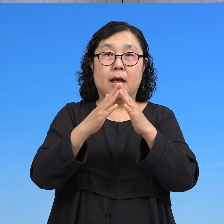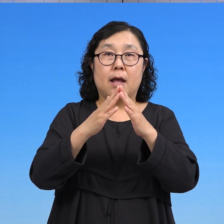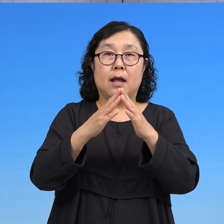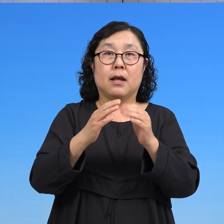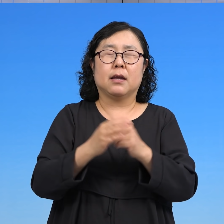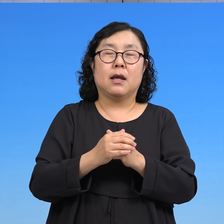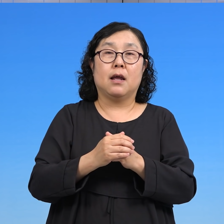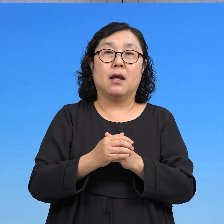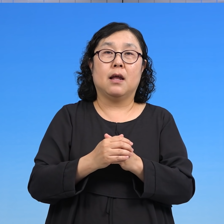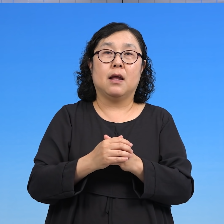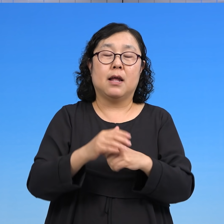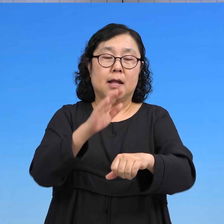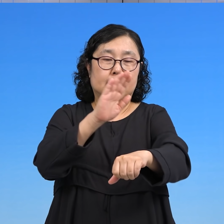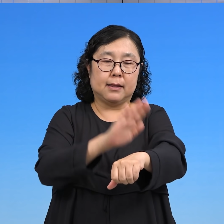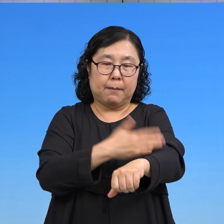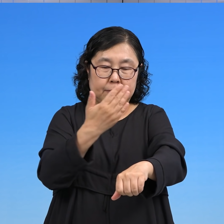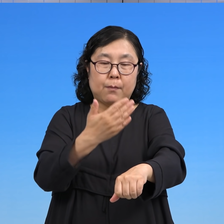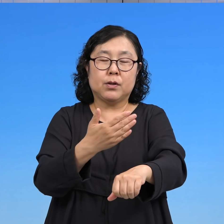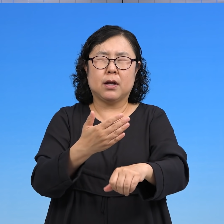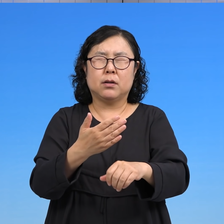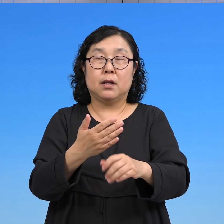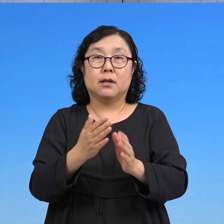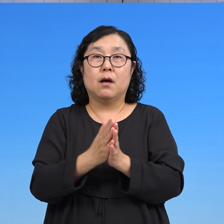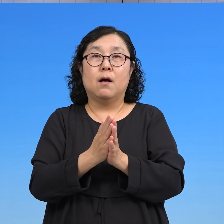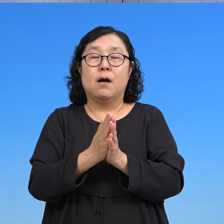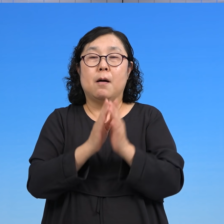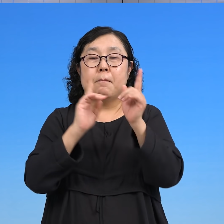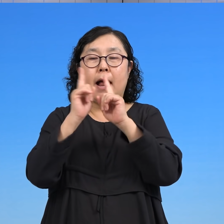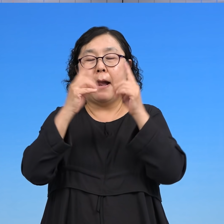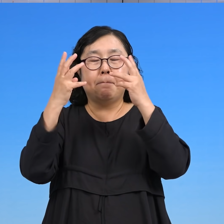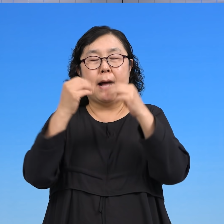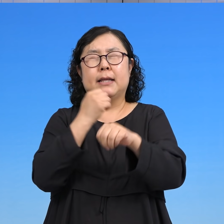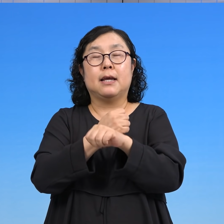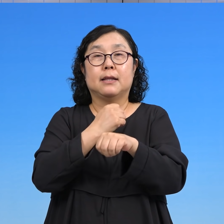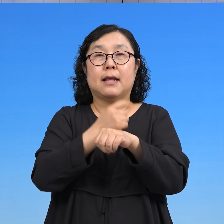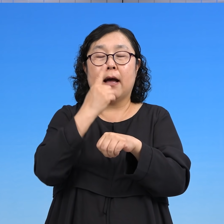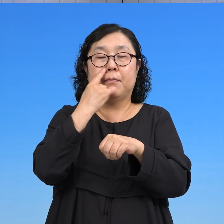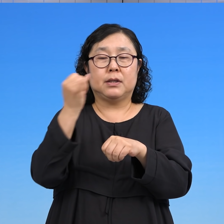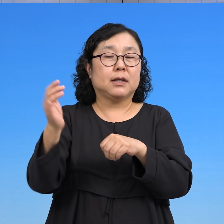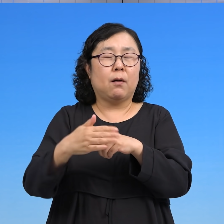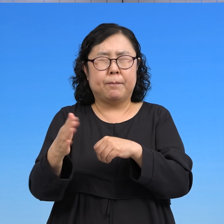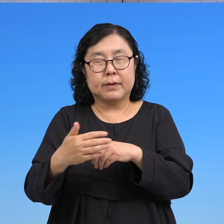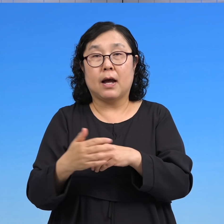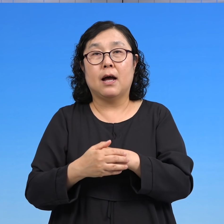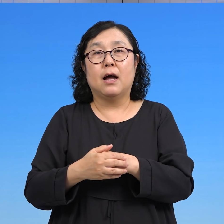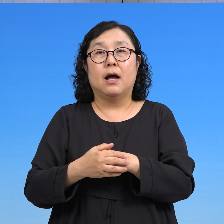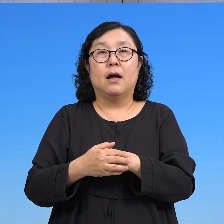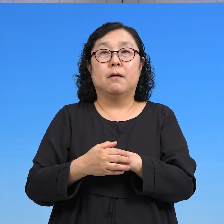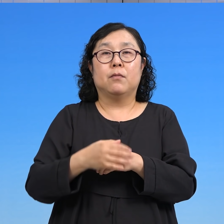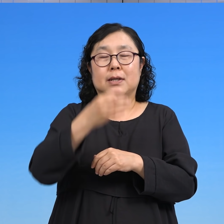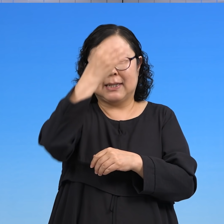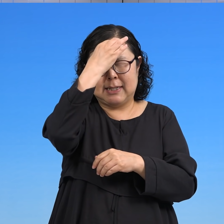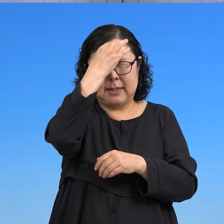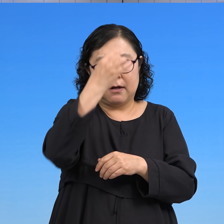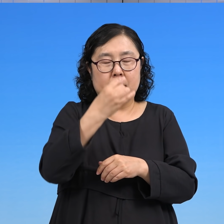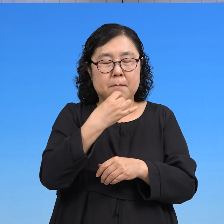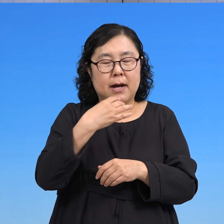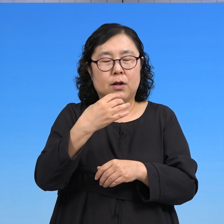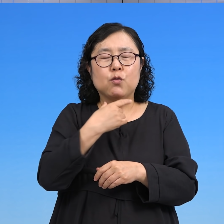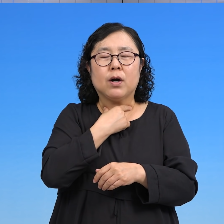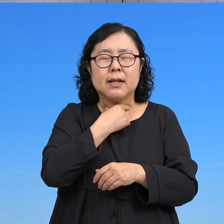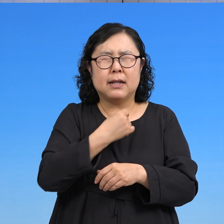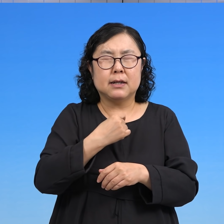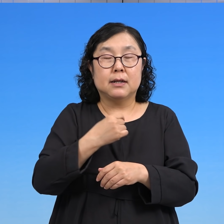그 역기능이 많이 열거가 됐는데, 뭐 아버지 부재 상황이라든지 뭐 갈멜산 기능만